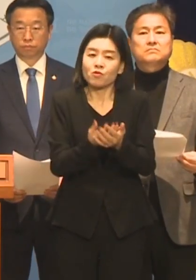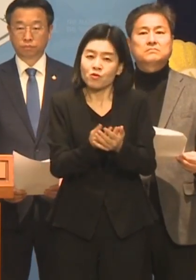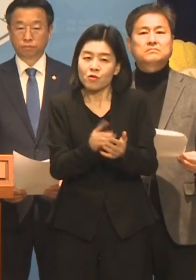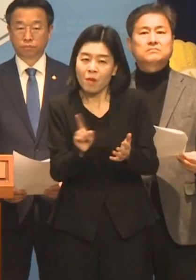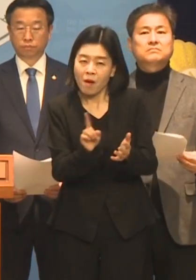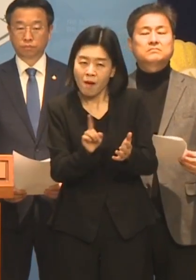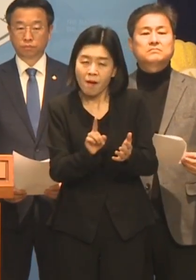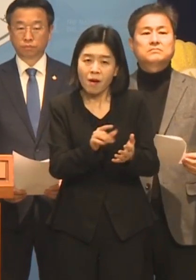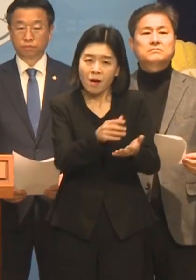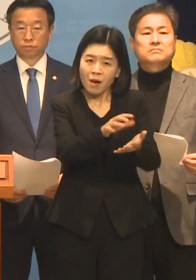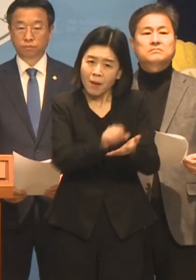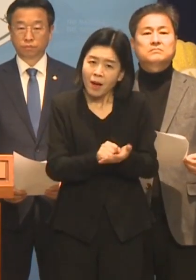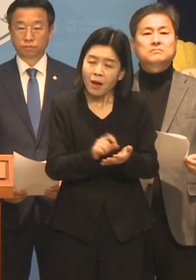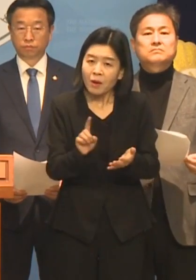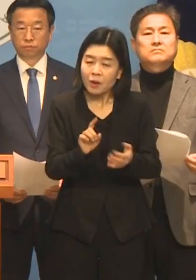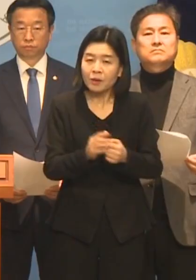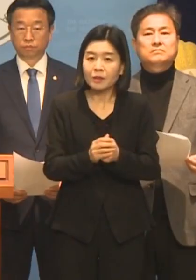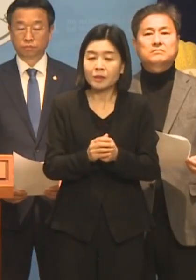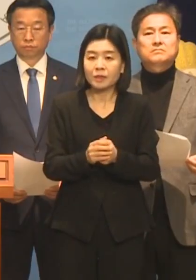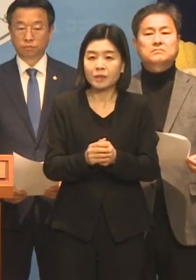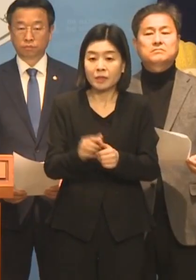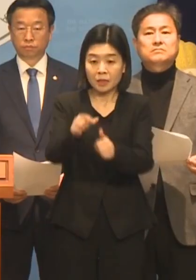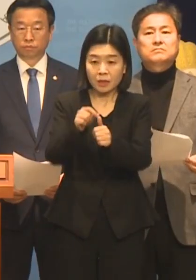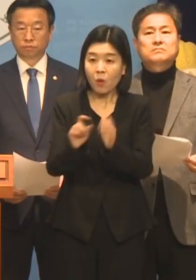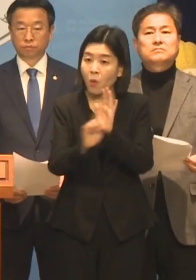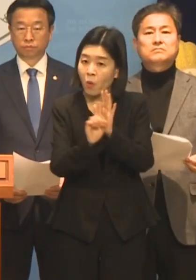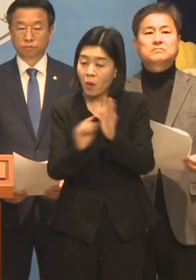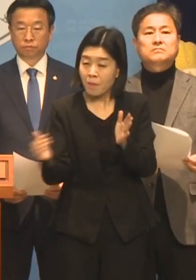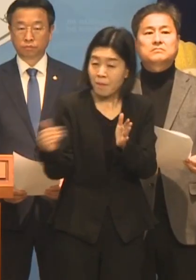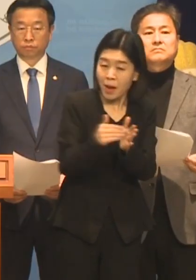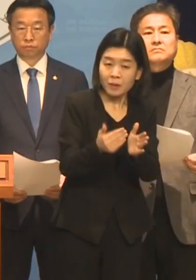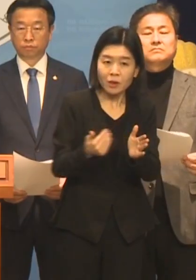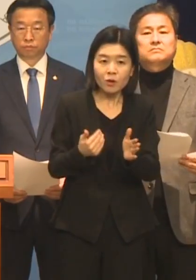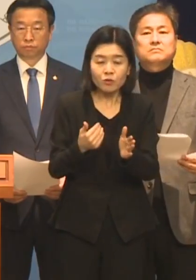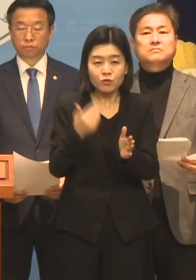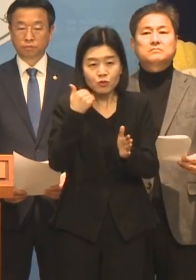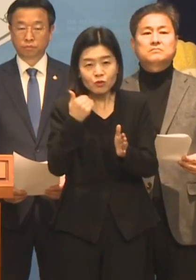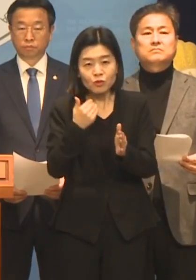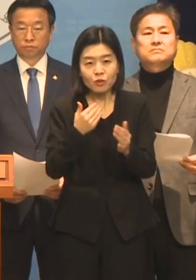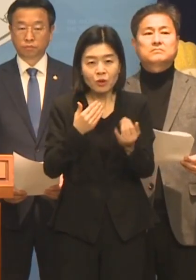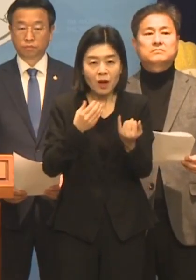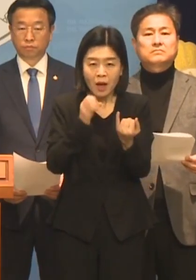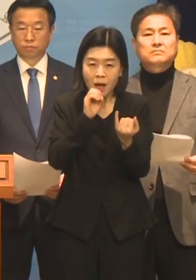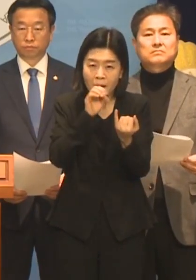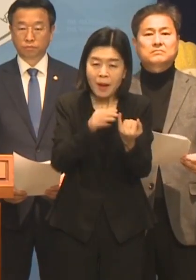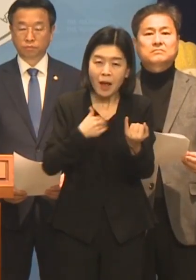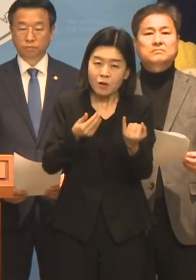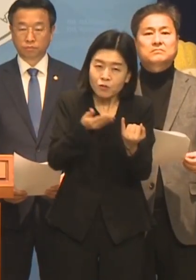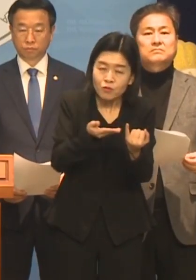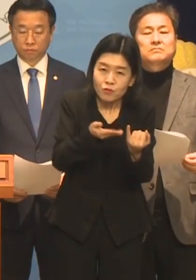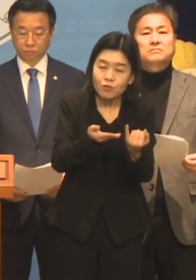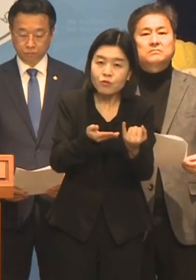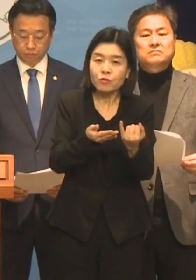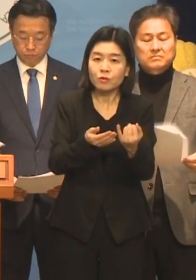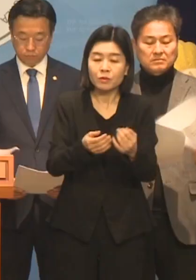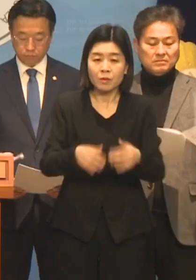아닐까요? 아니면 채용 공고 마감 직전 누군가 지원하라고 귀뜸을 해준 것은 아닐까요?